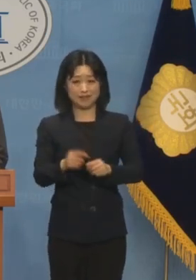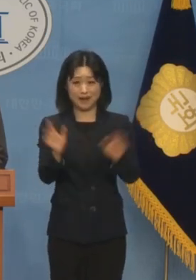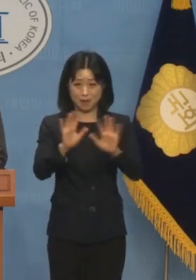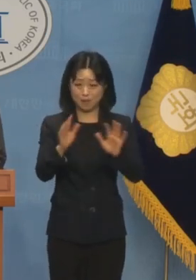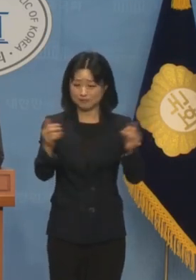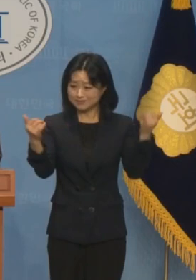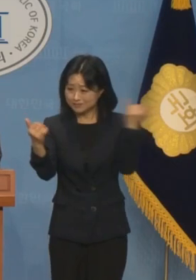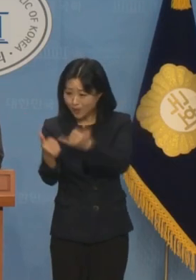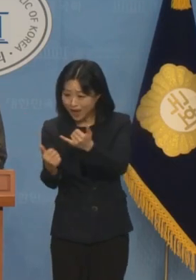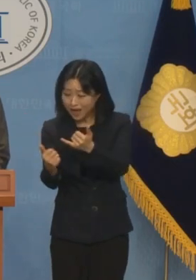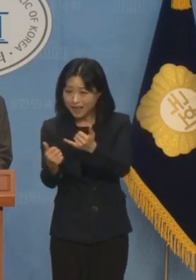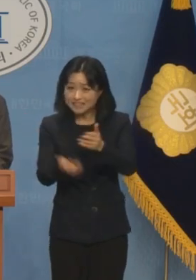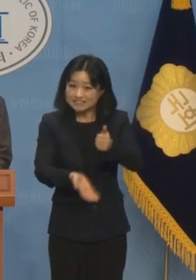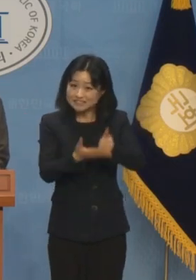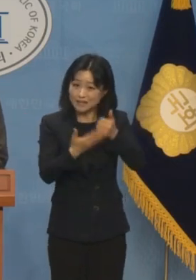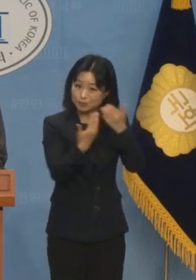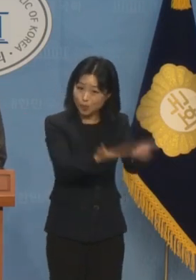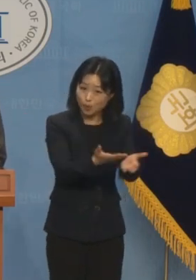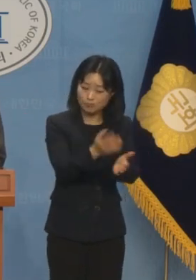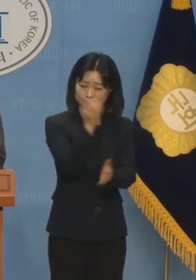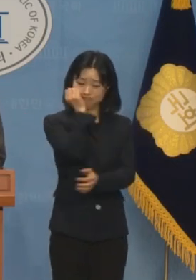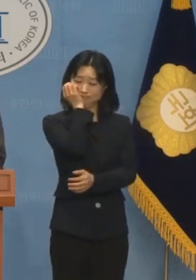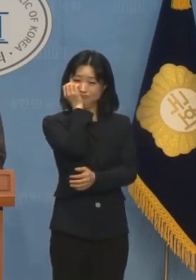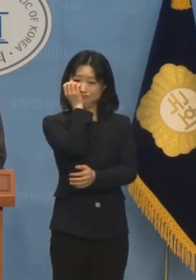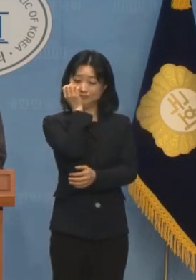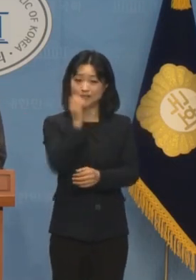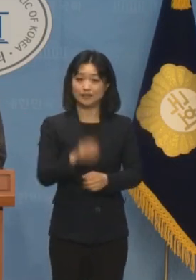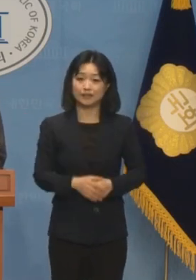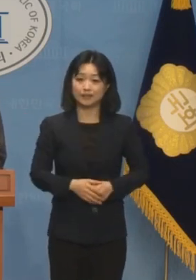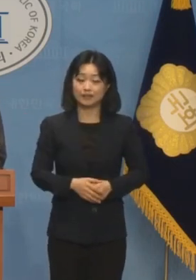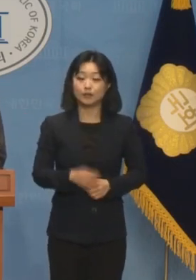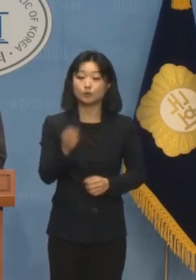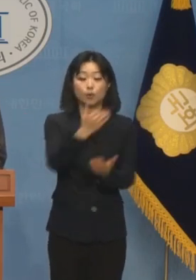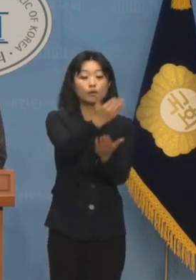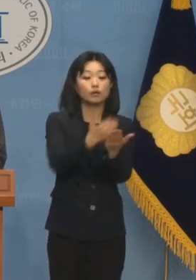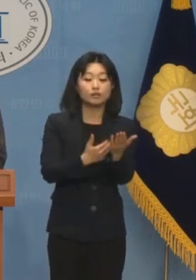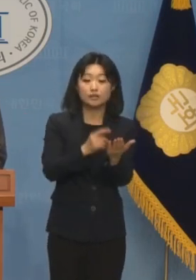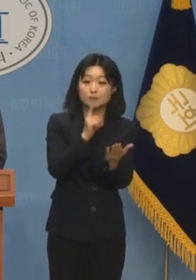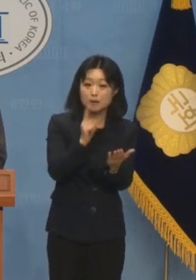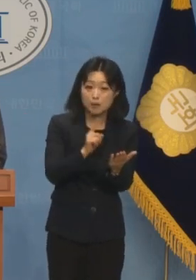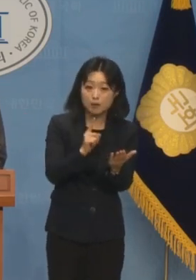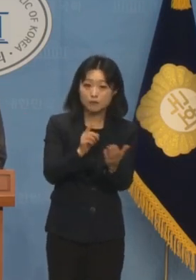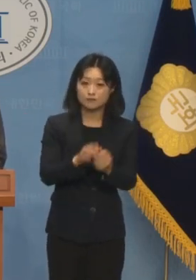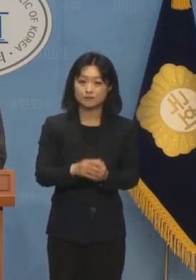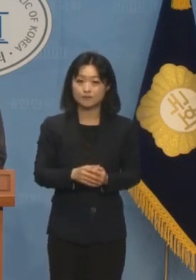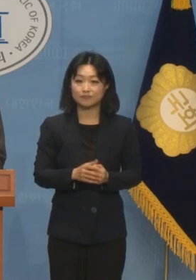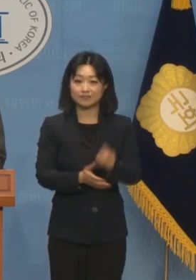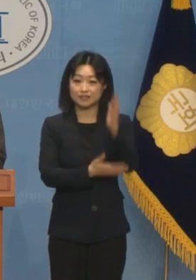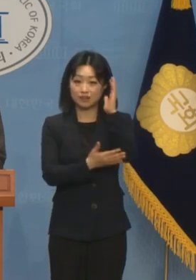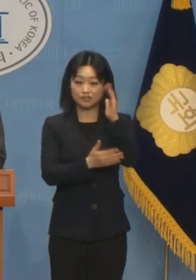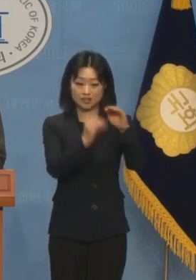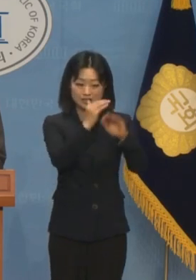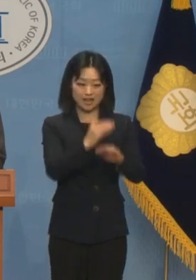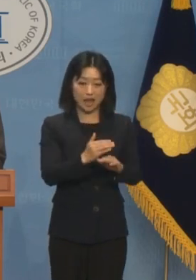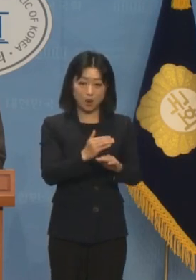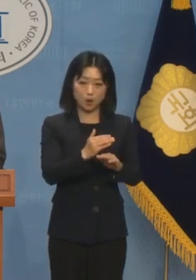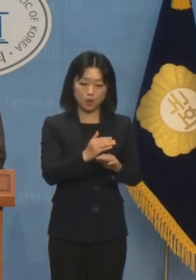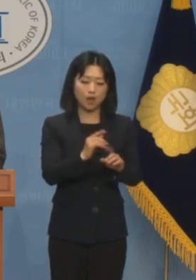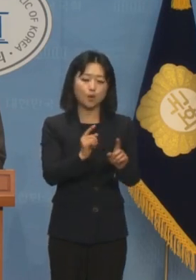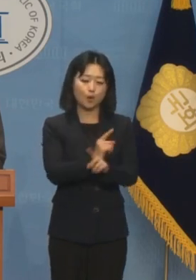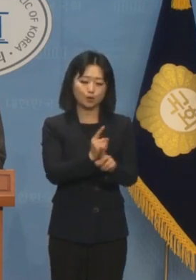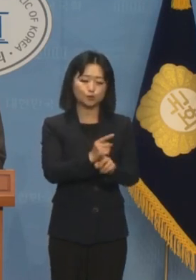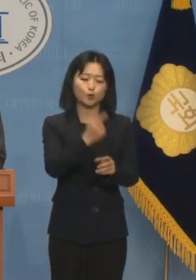합니까? 그뿐만이 아닙니다. 연설문의 단어를 쉽게 고치라고 했다고 국민